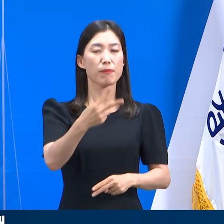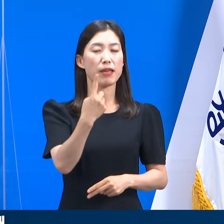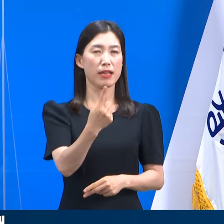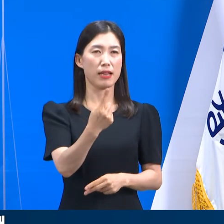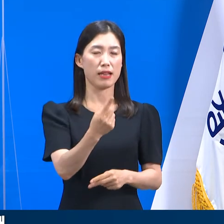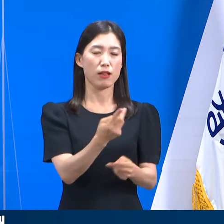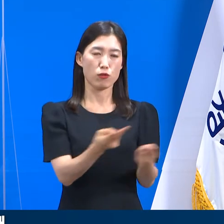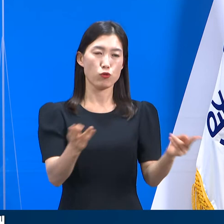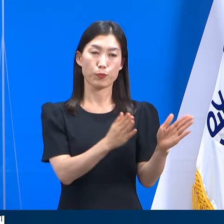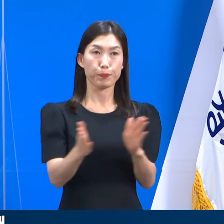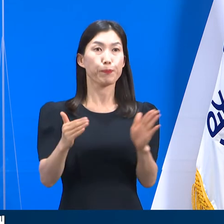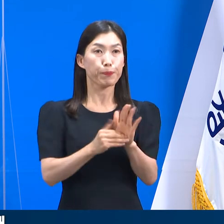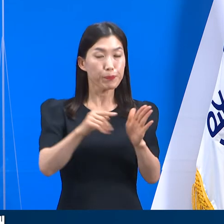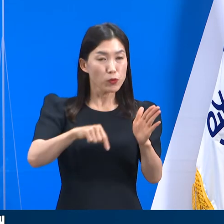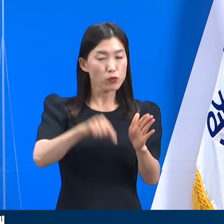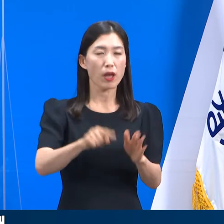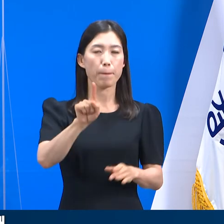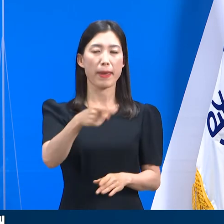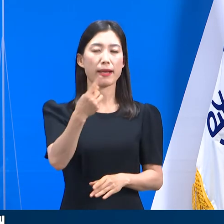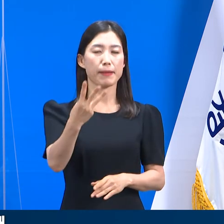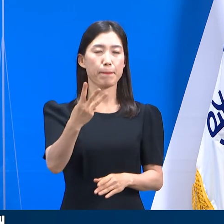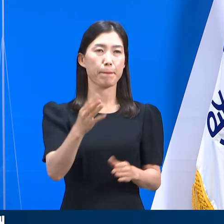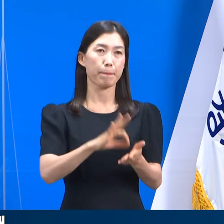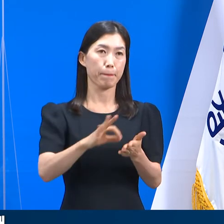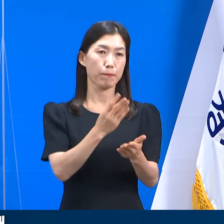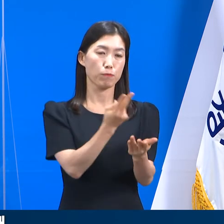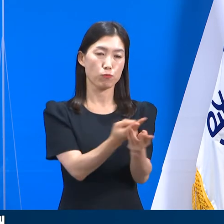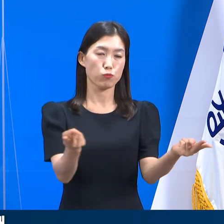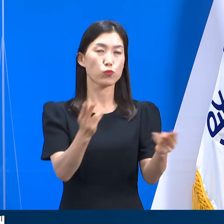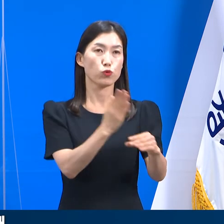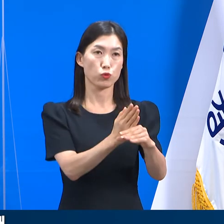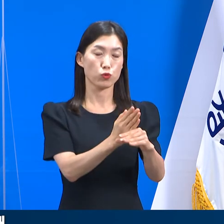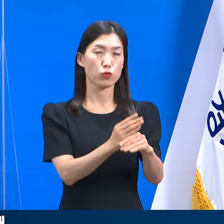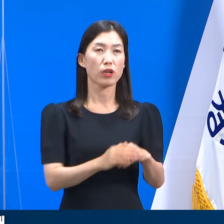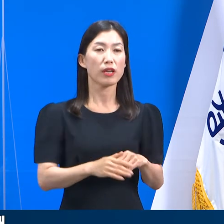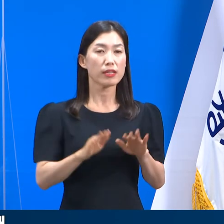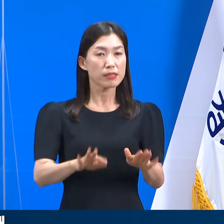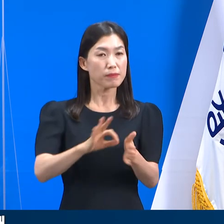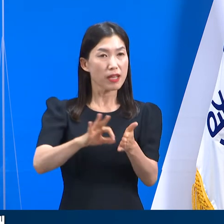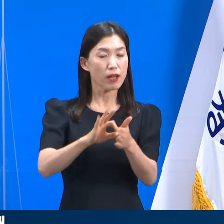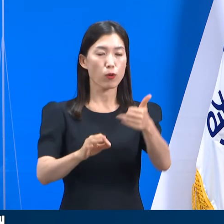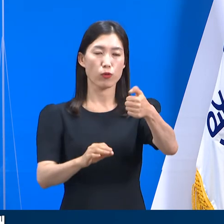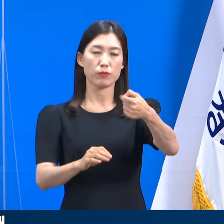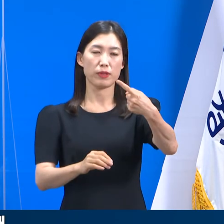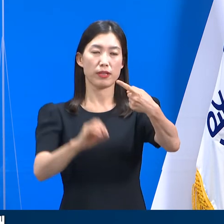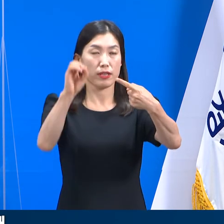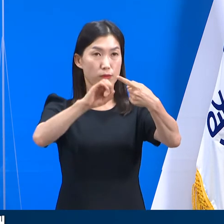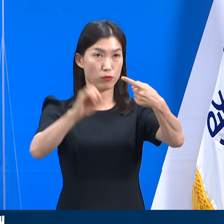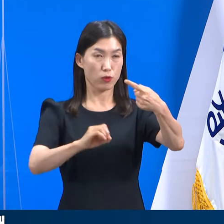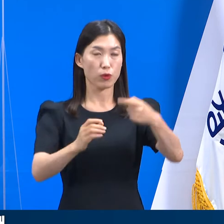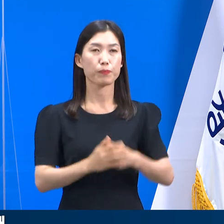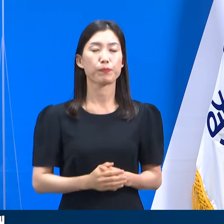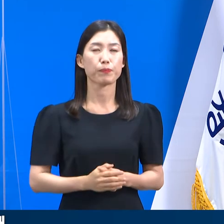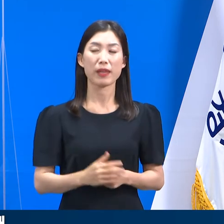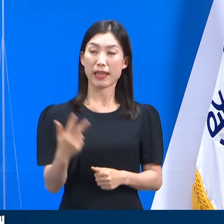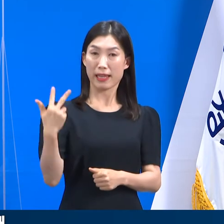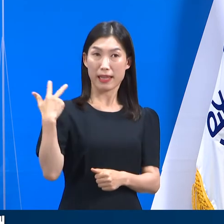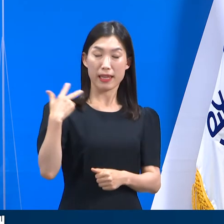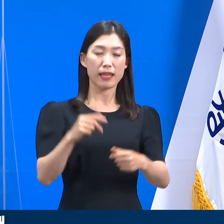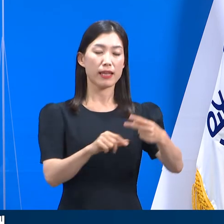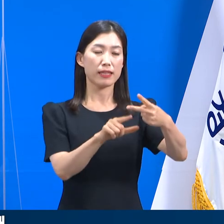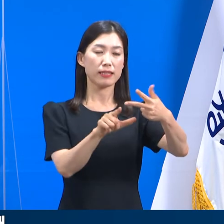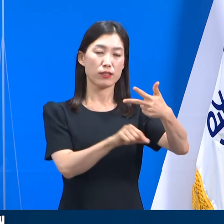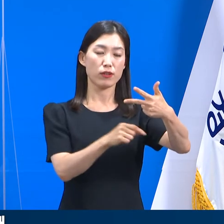201병상을 확보하였으며, 이중 103개를 사용하고 있습니다. 현재 가동률은 51%입니다. 일주일 전인 7월